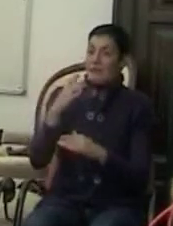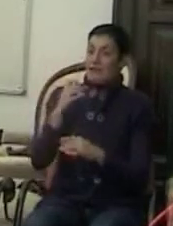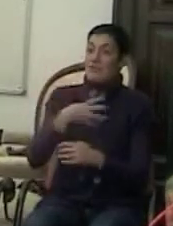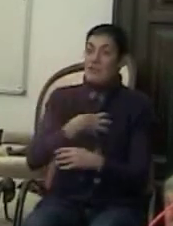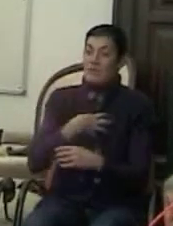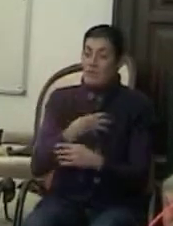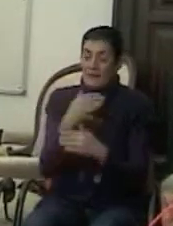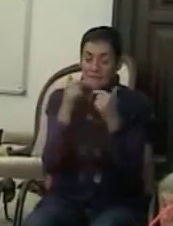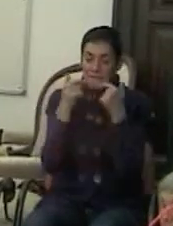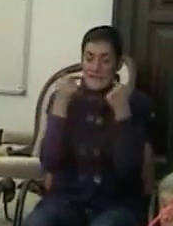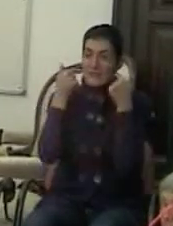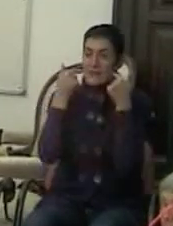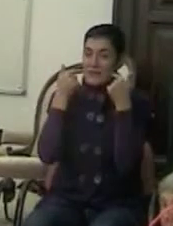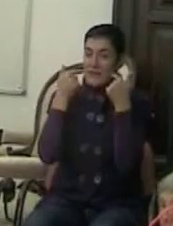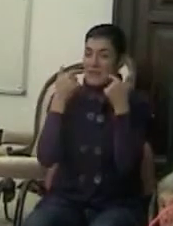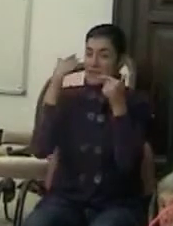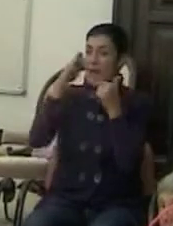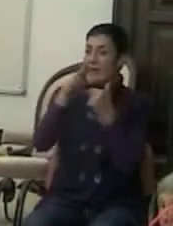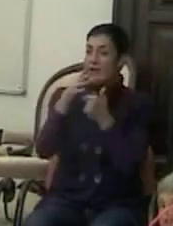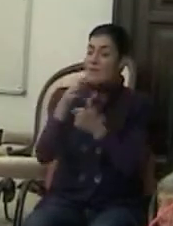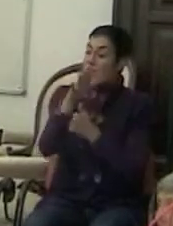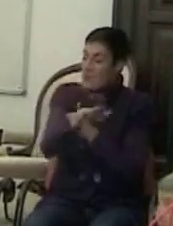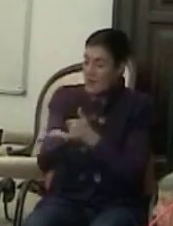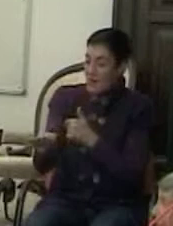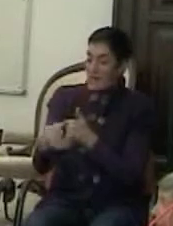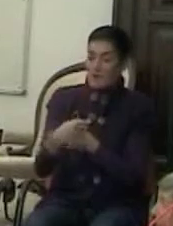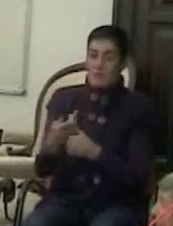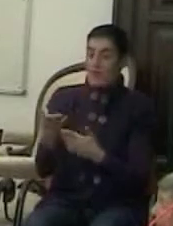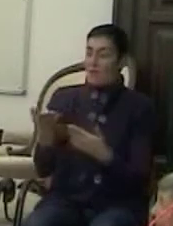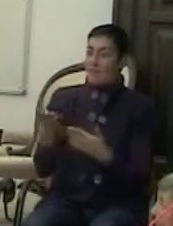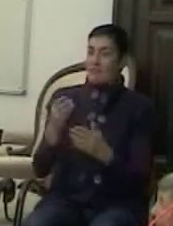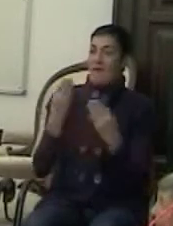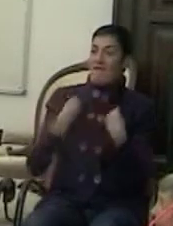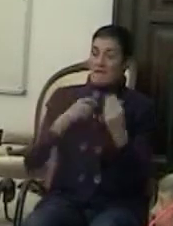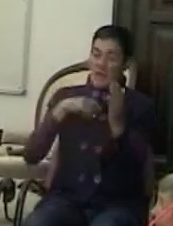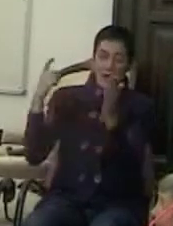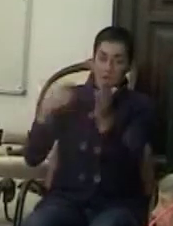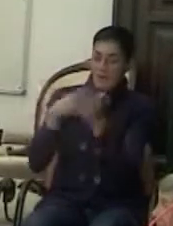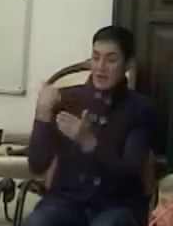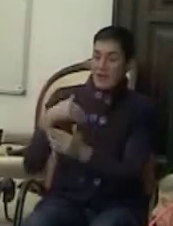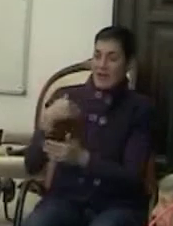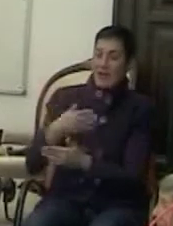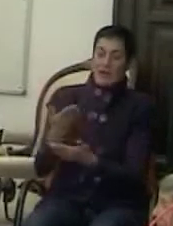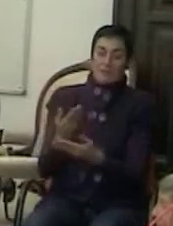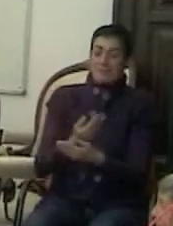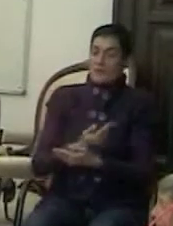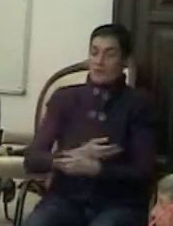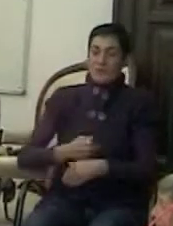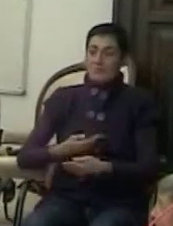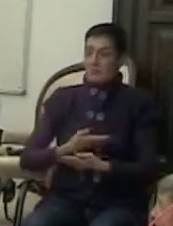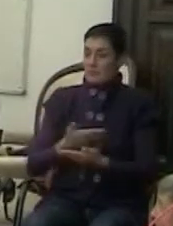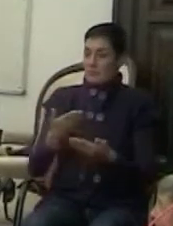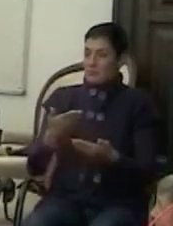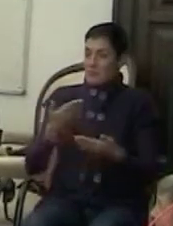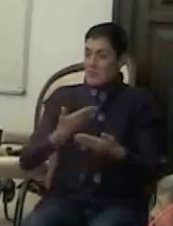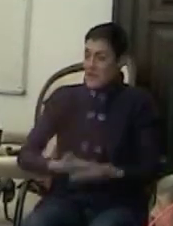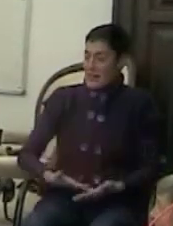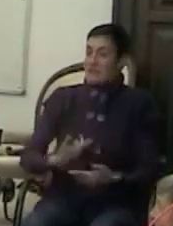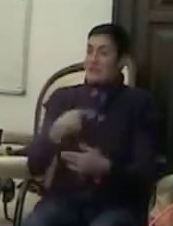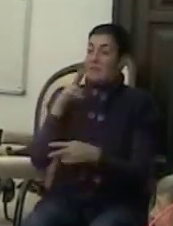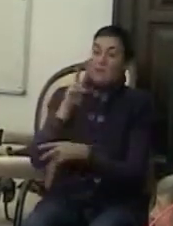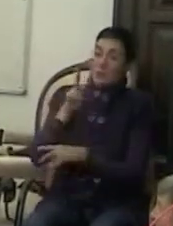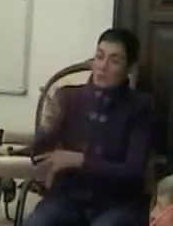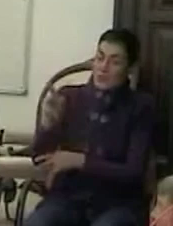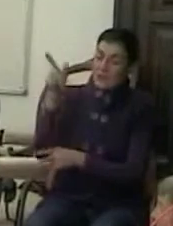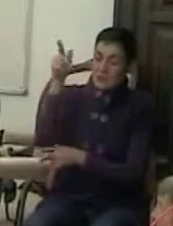la sonrisa de un niño. Te llena para el resto de tu vida y te hace que vea una realidad, que vea unos